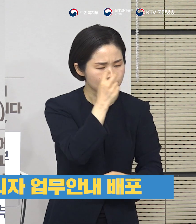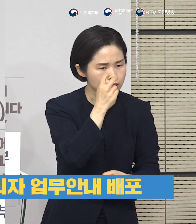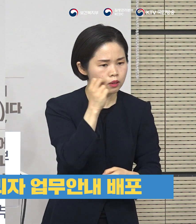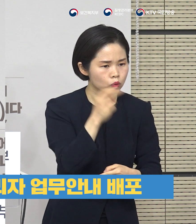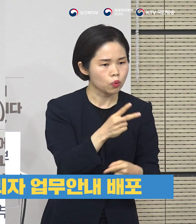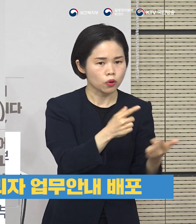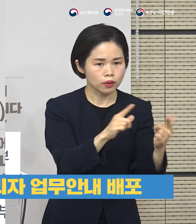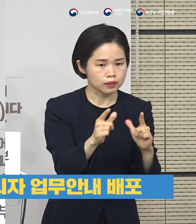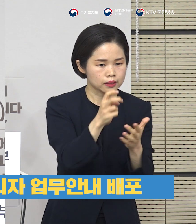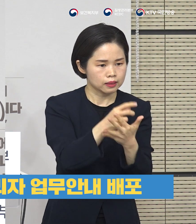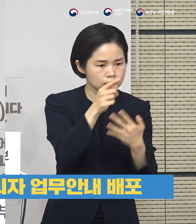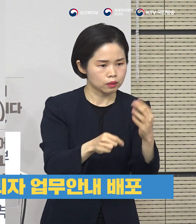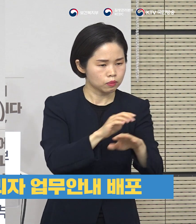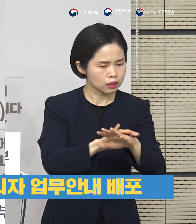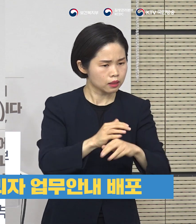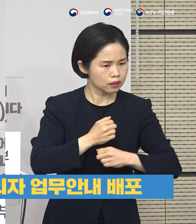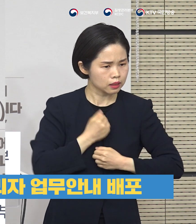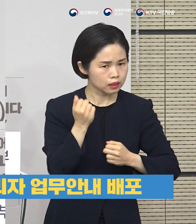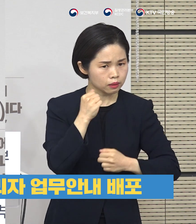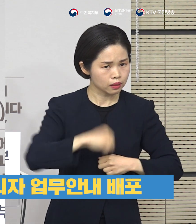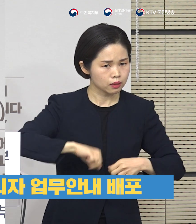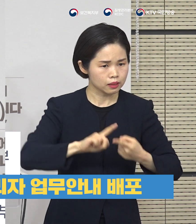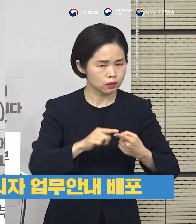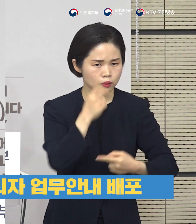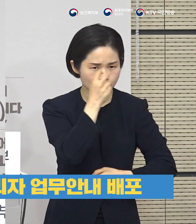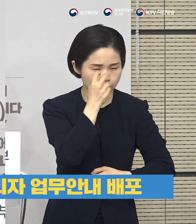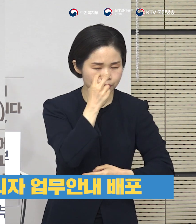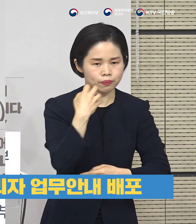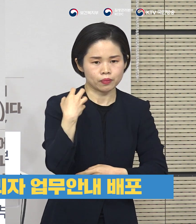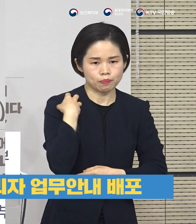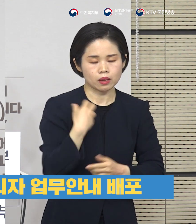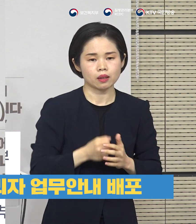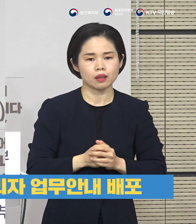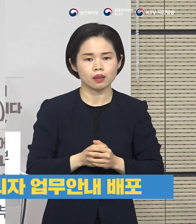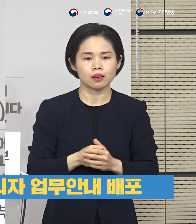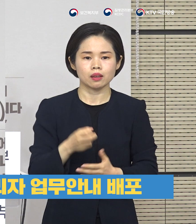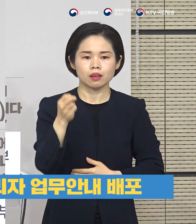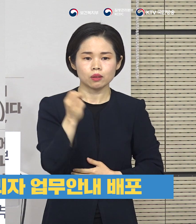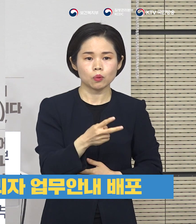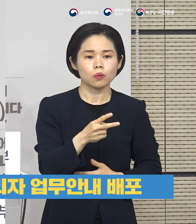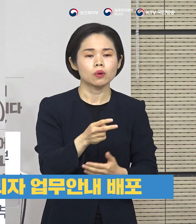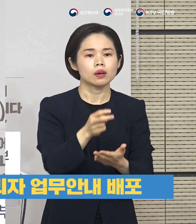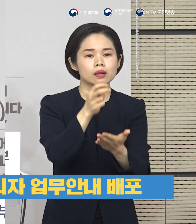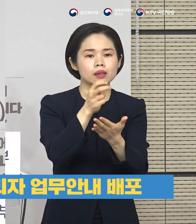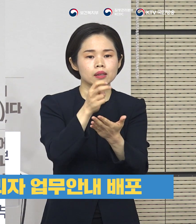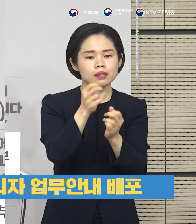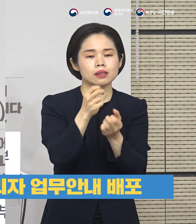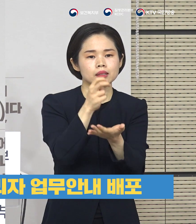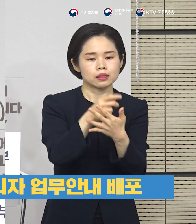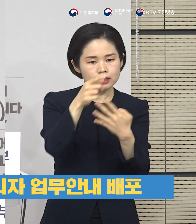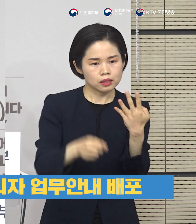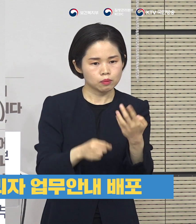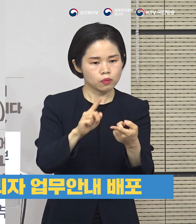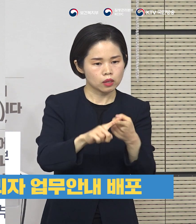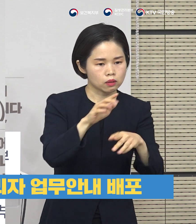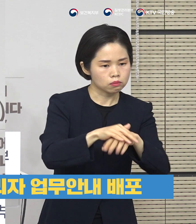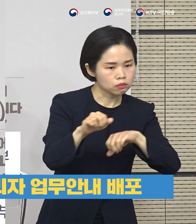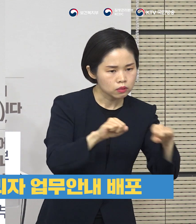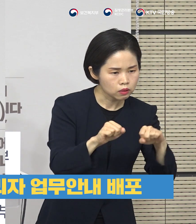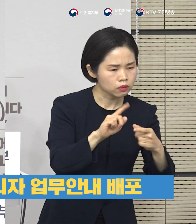시설 맞춤형 방역 지침을 마련하고 관리하는 임무를 수행하게 됩니다. 또한